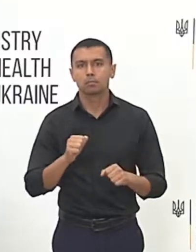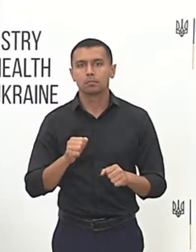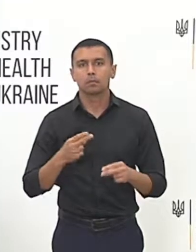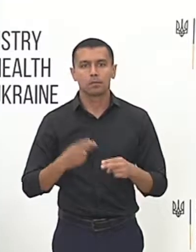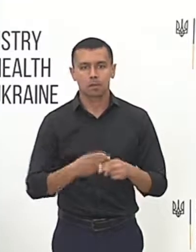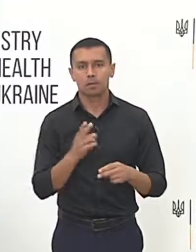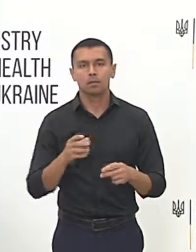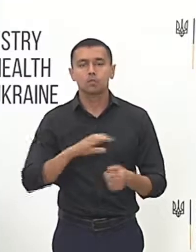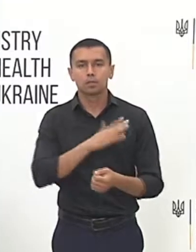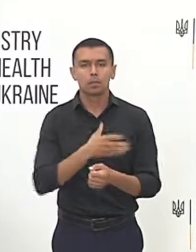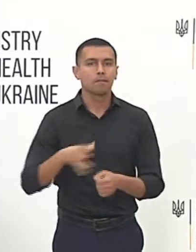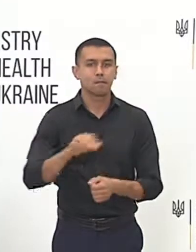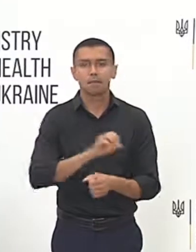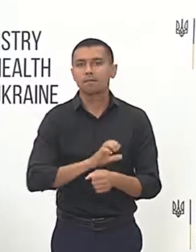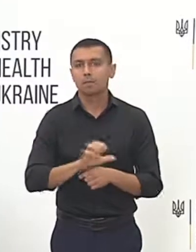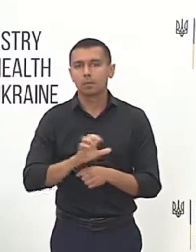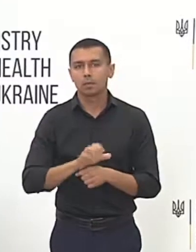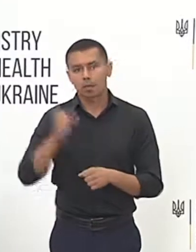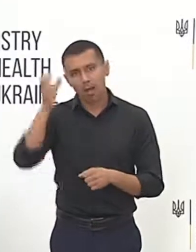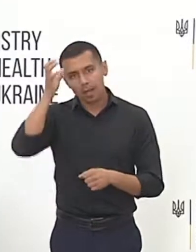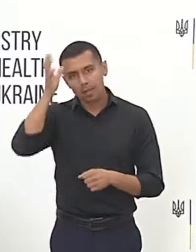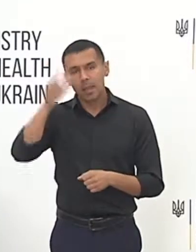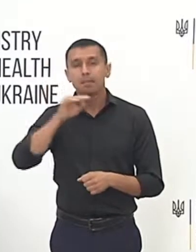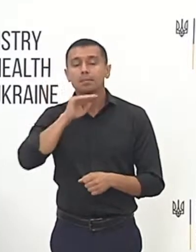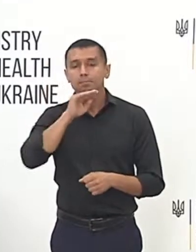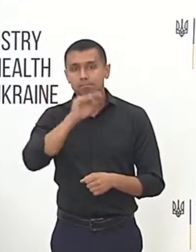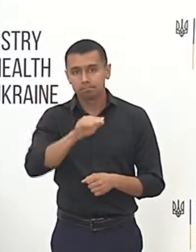всіх виробників, академіків,